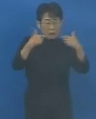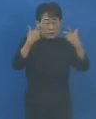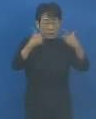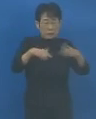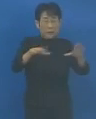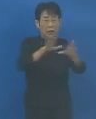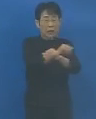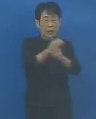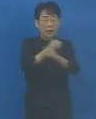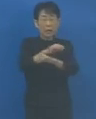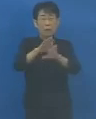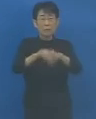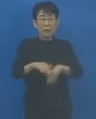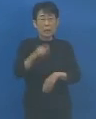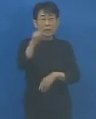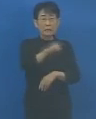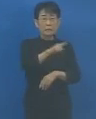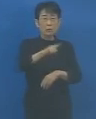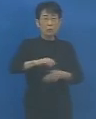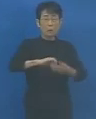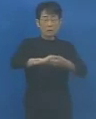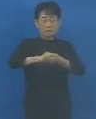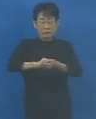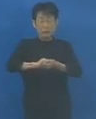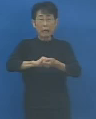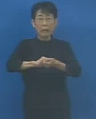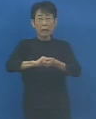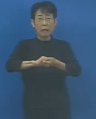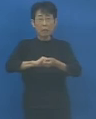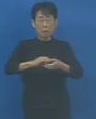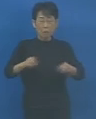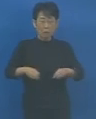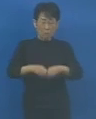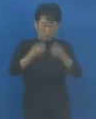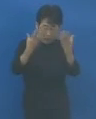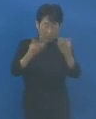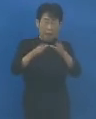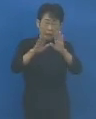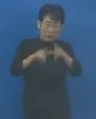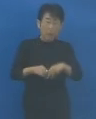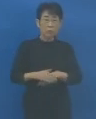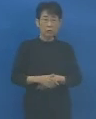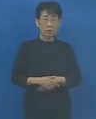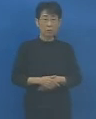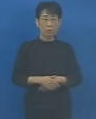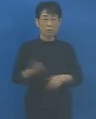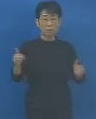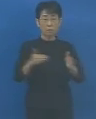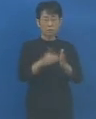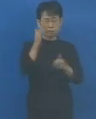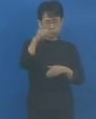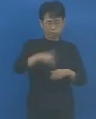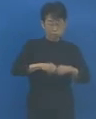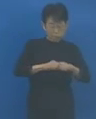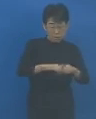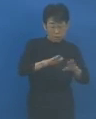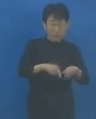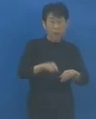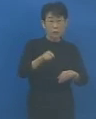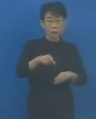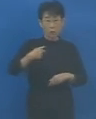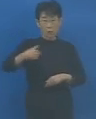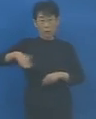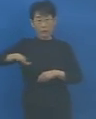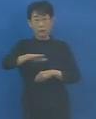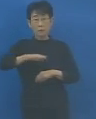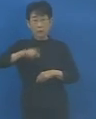絆も、失ってしまったこと、その取り返しのつかないことに対する、私どもなりの